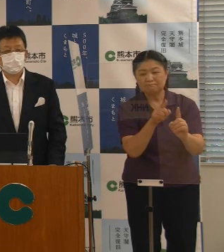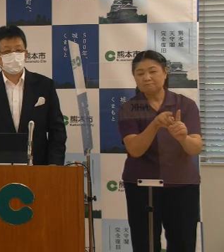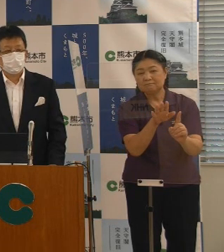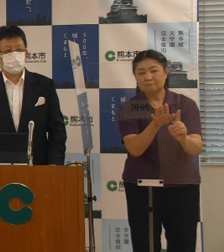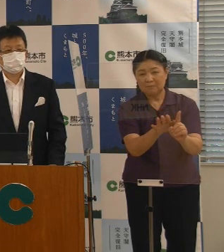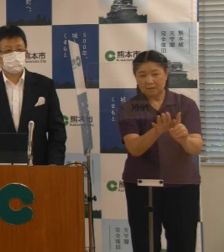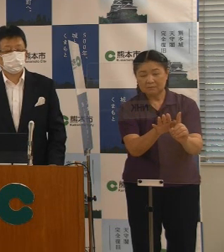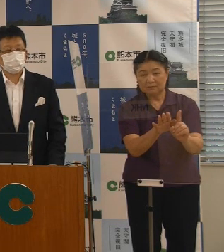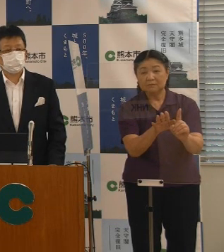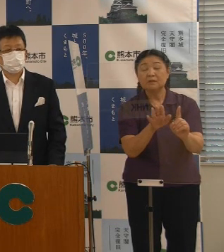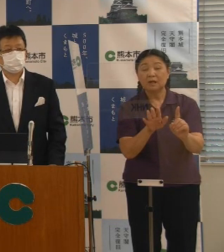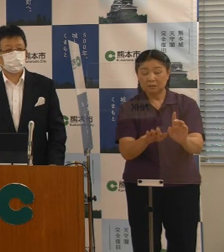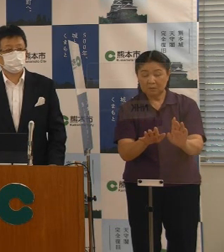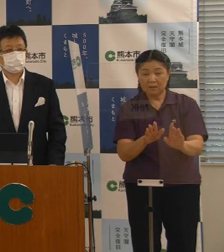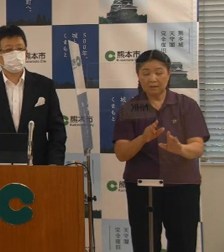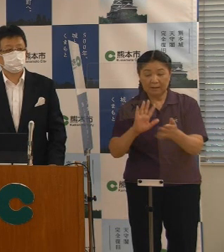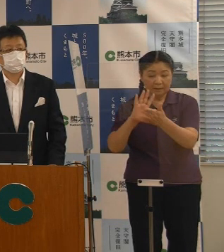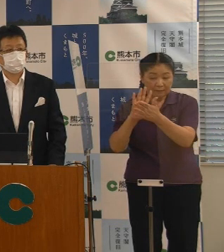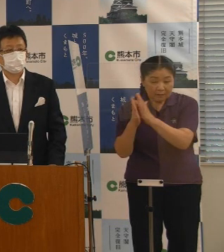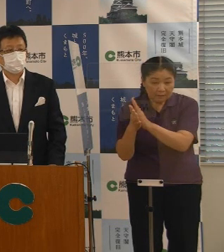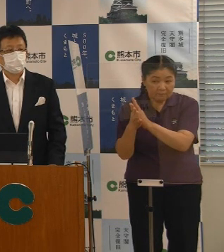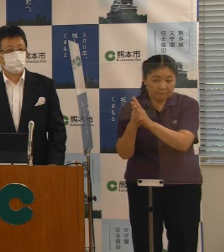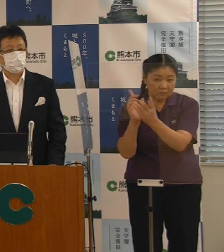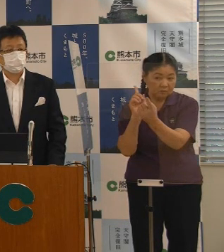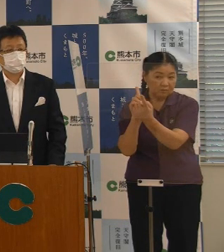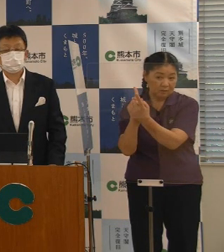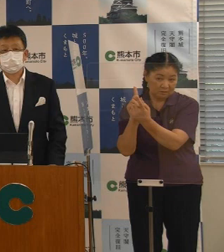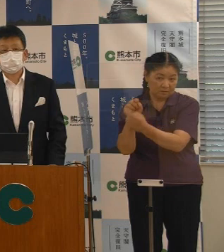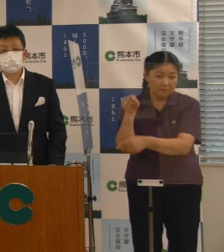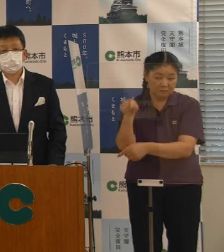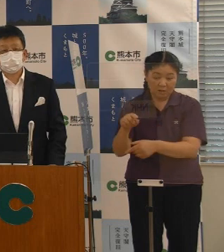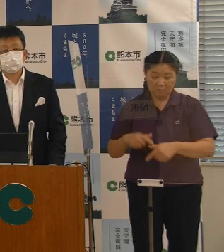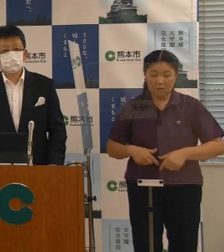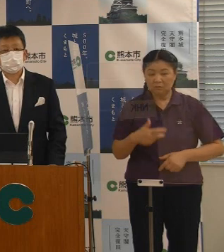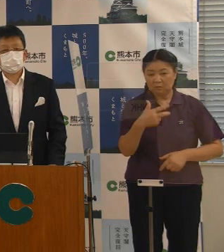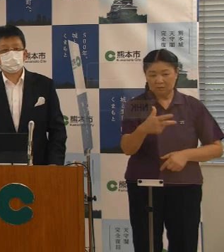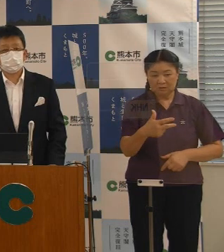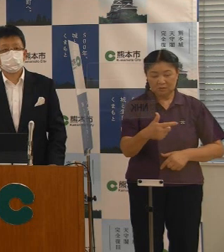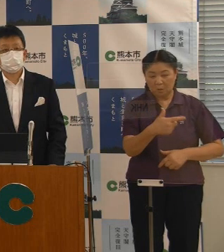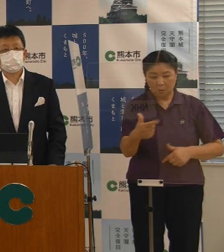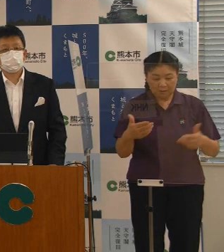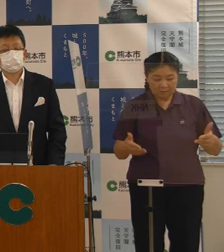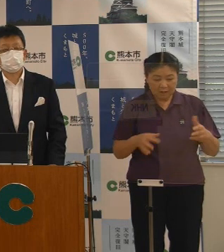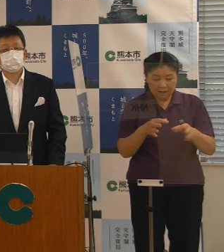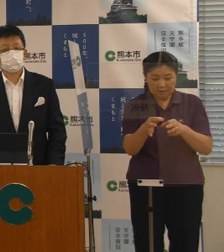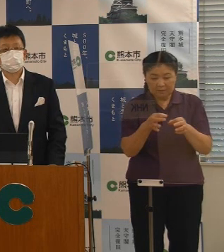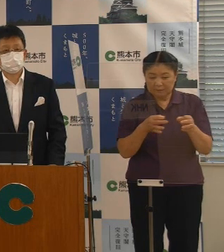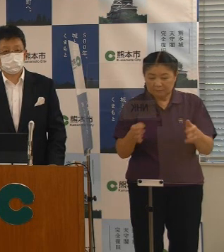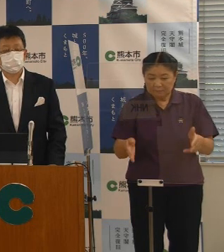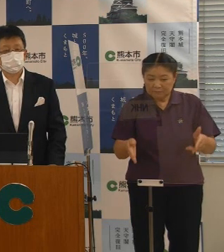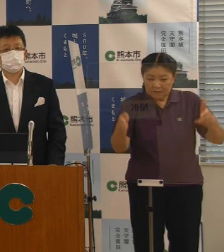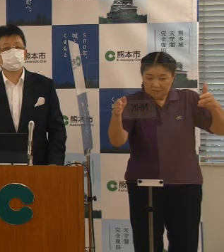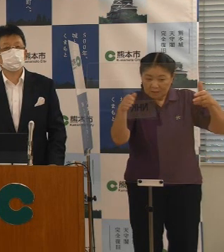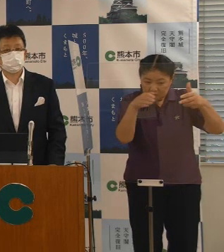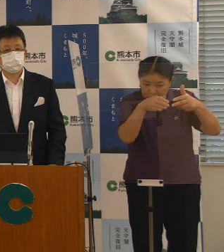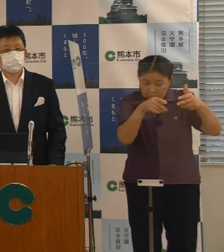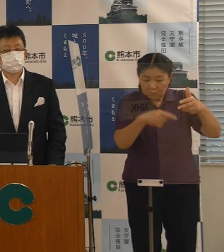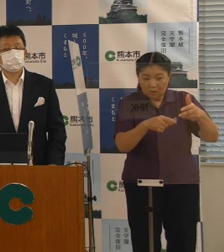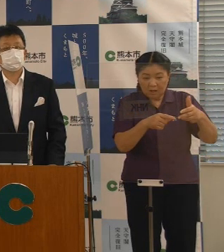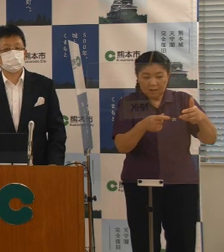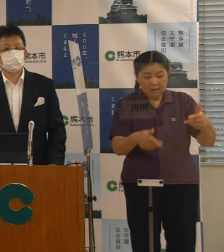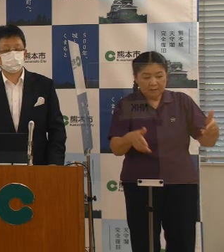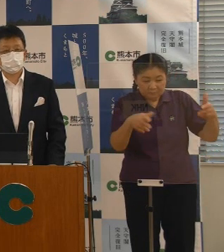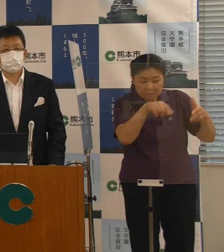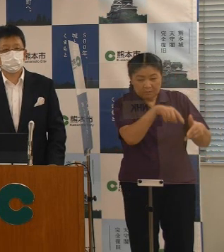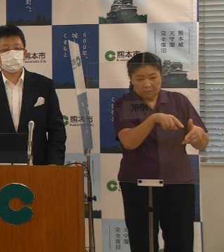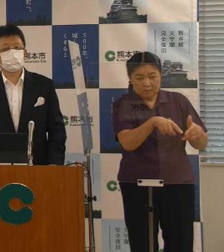ていて、そして県の方でも今、まあ、熊本市内の大型の施設、商業施設